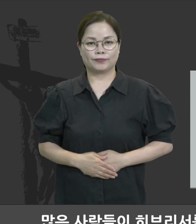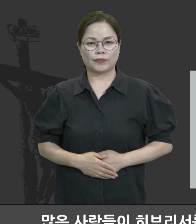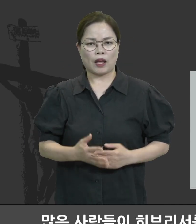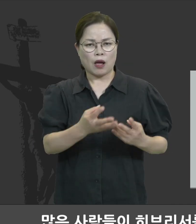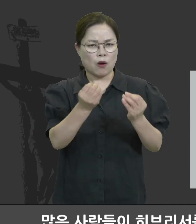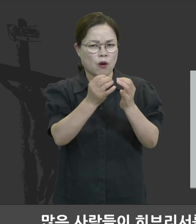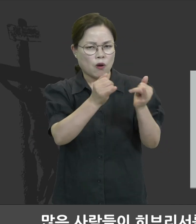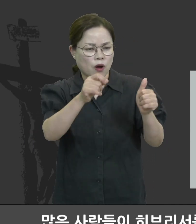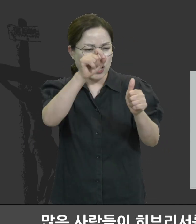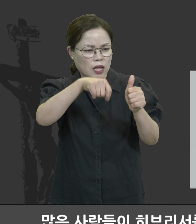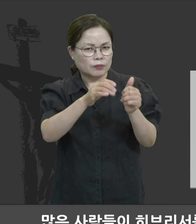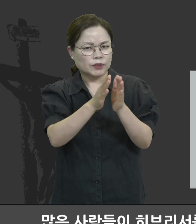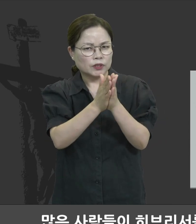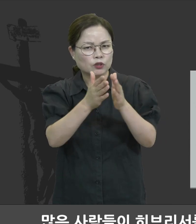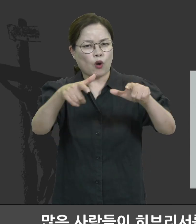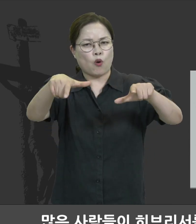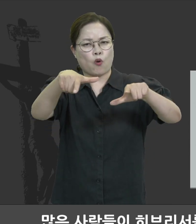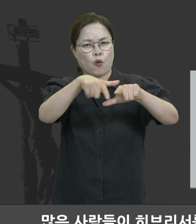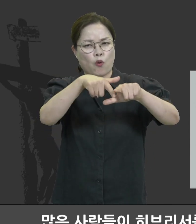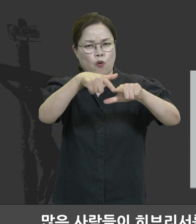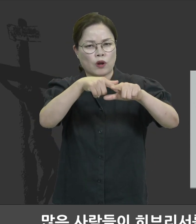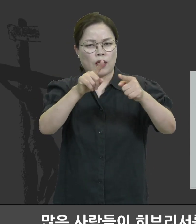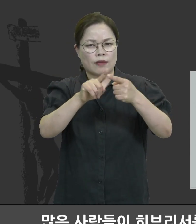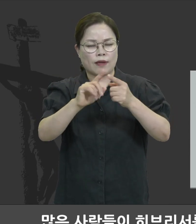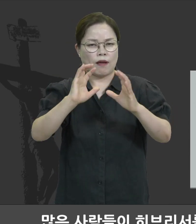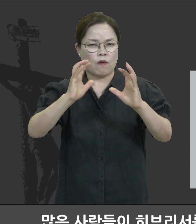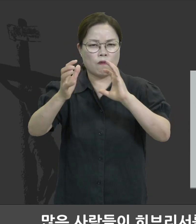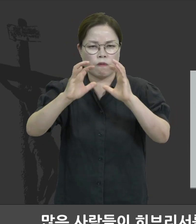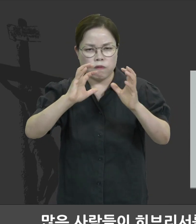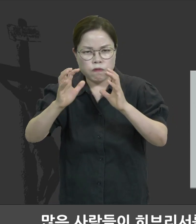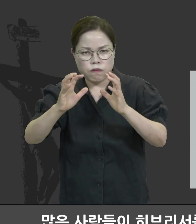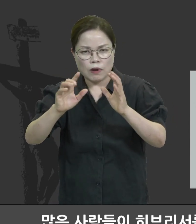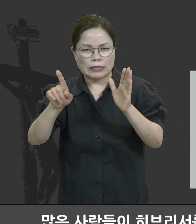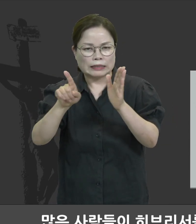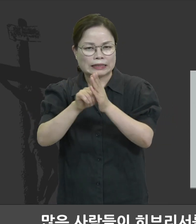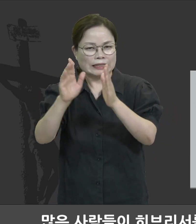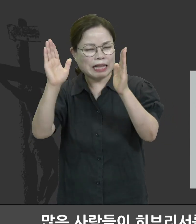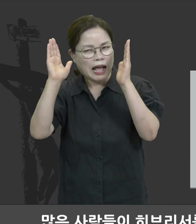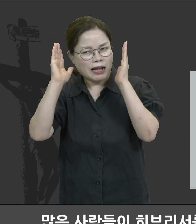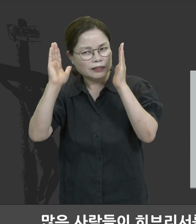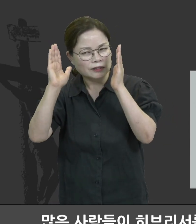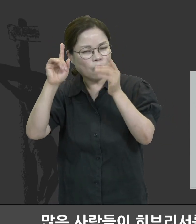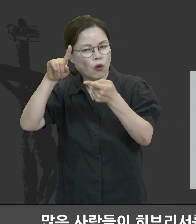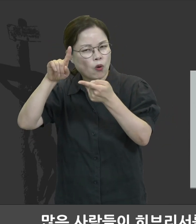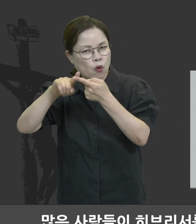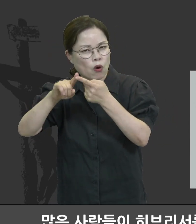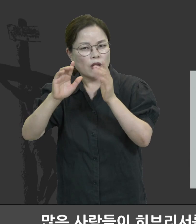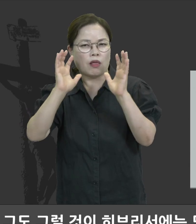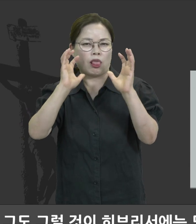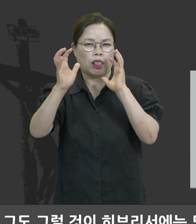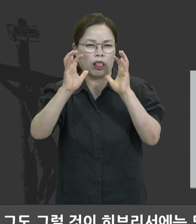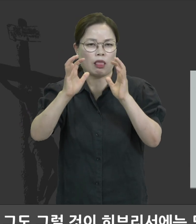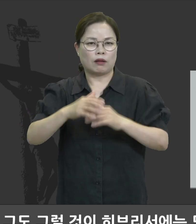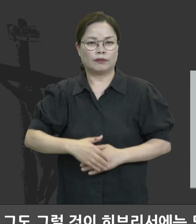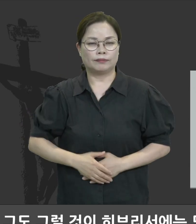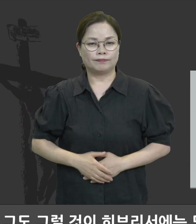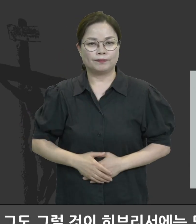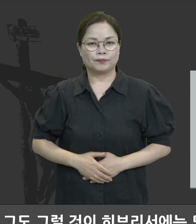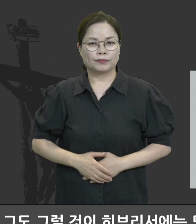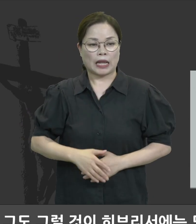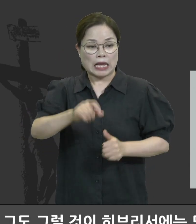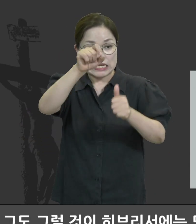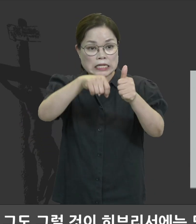많은 사람들이 히브리서를 교리에 관한 논설 또는 신학적인 논의로 여깁니다. 그도 그럴